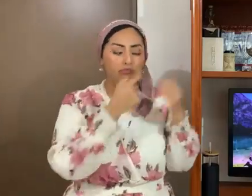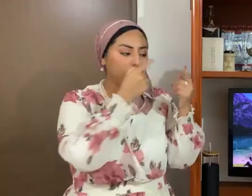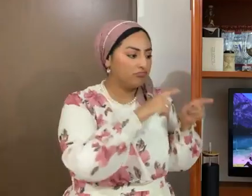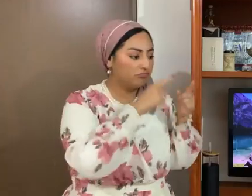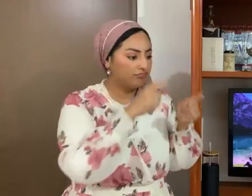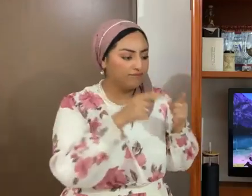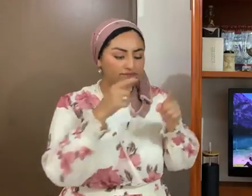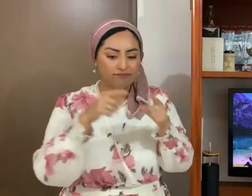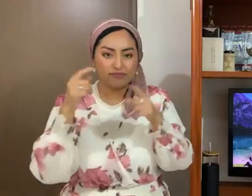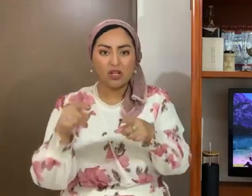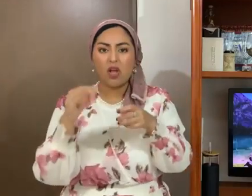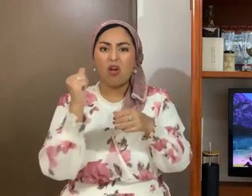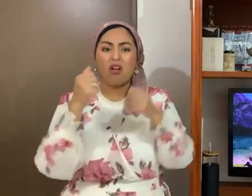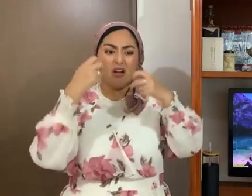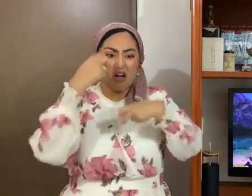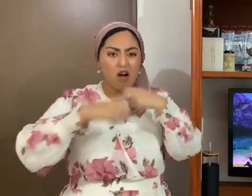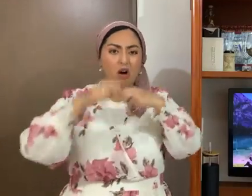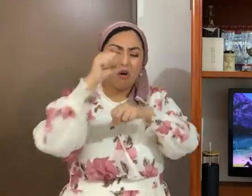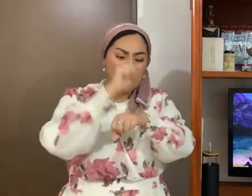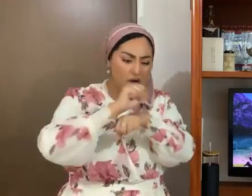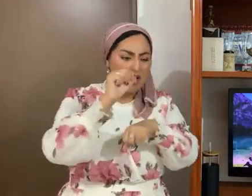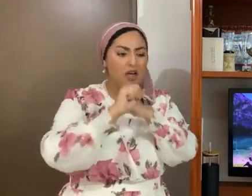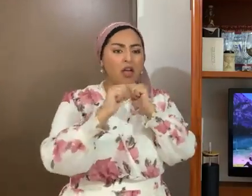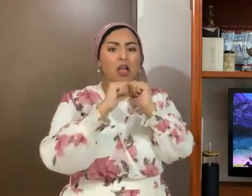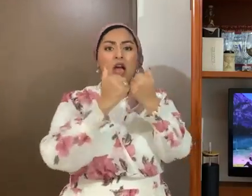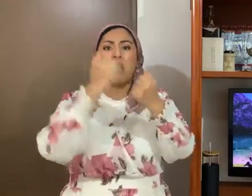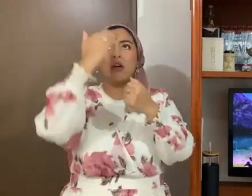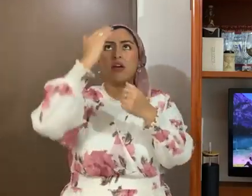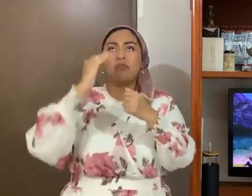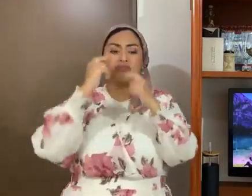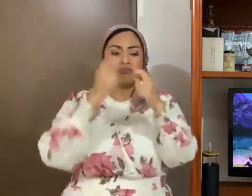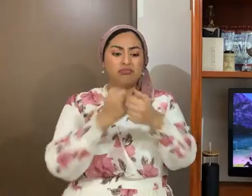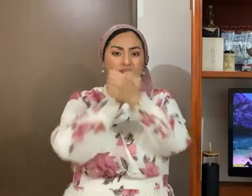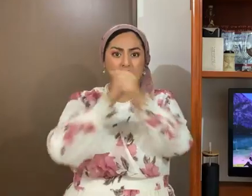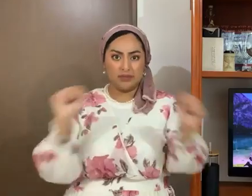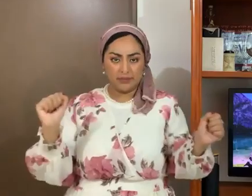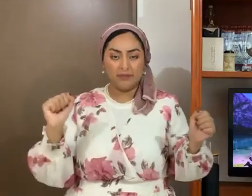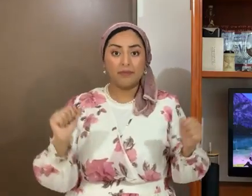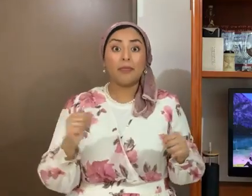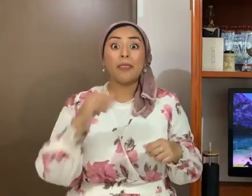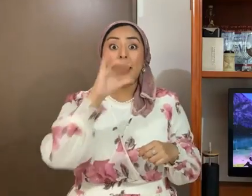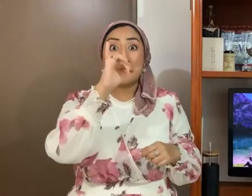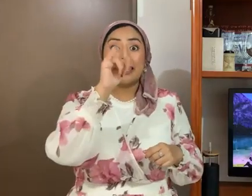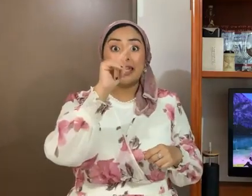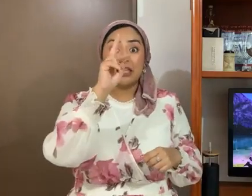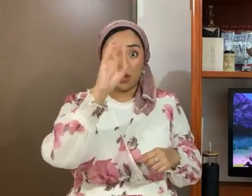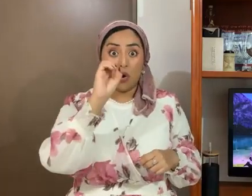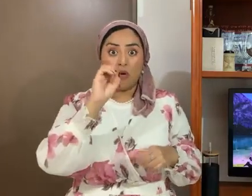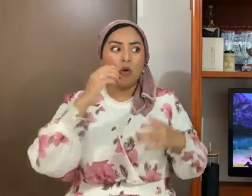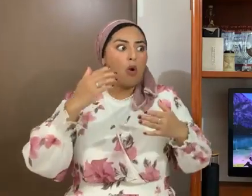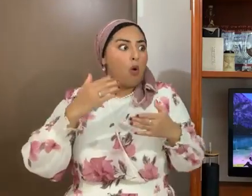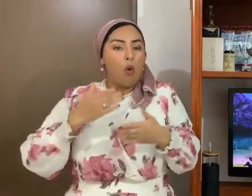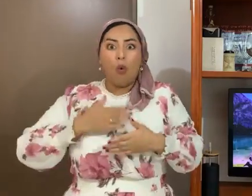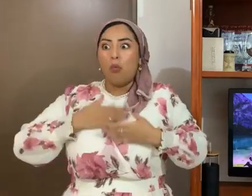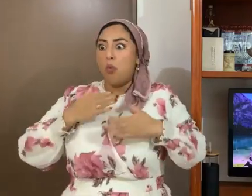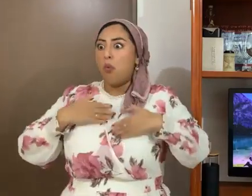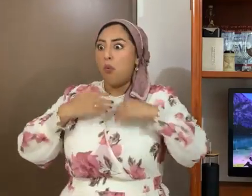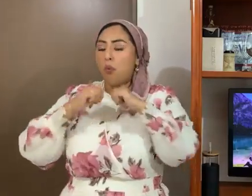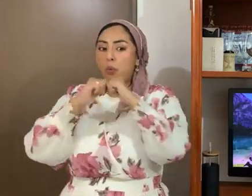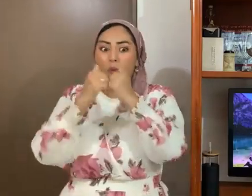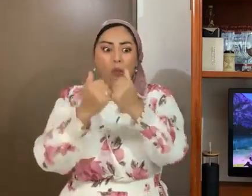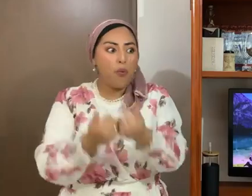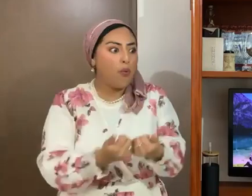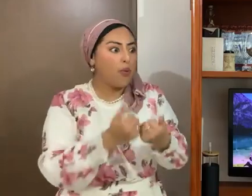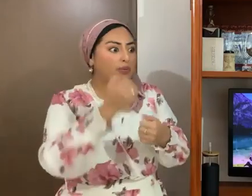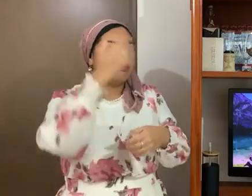pasado, todo el trabajo que habían pasado en el camino y cómo los había librado Yahweh. Y se alegró Yetro de todo el bien que Yahweh había hecho a Israel